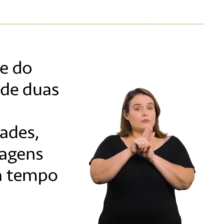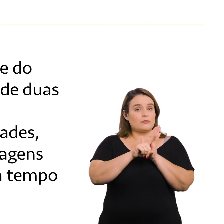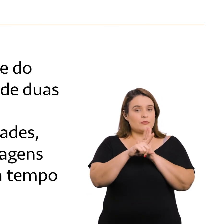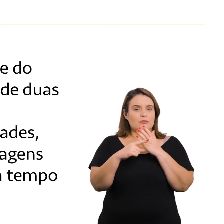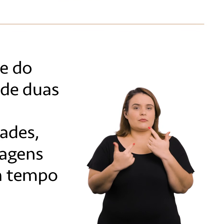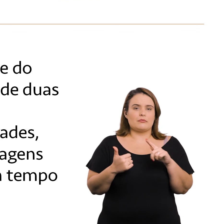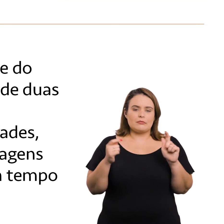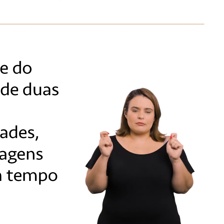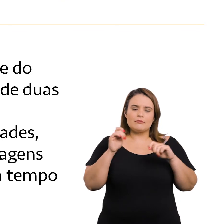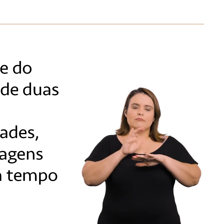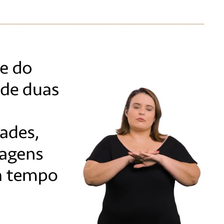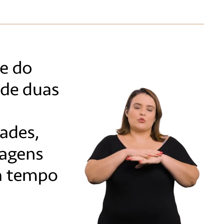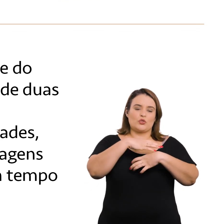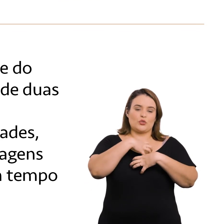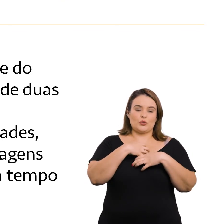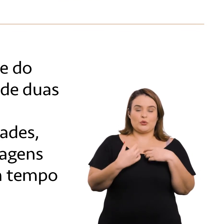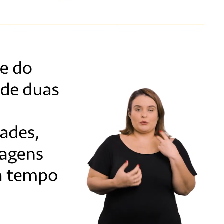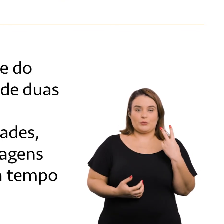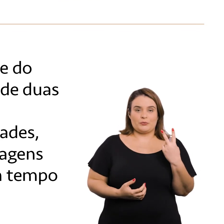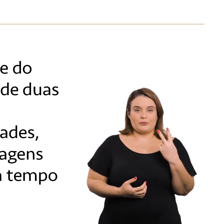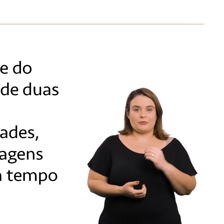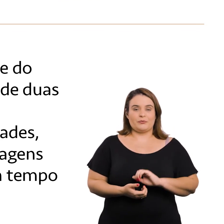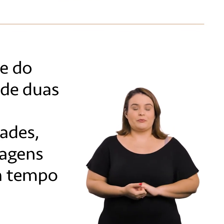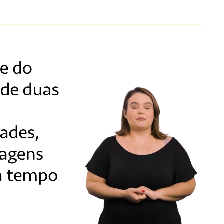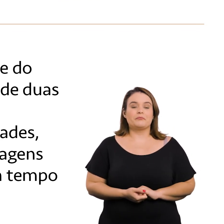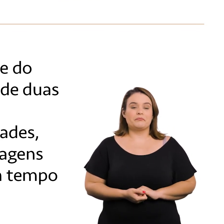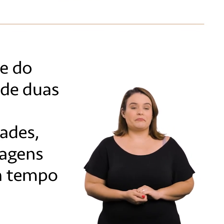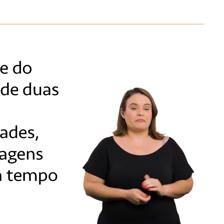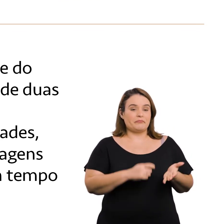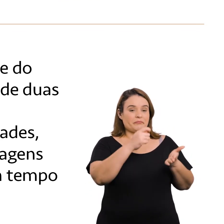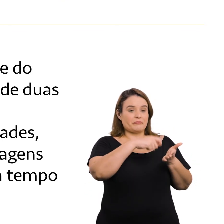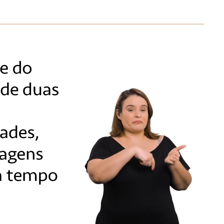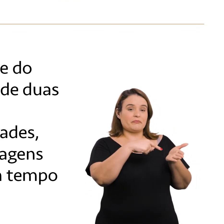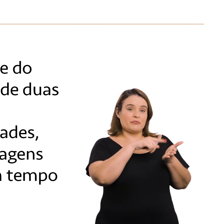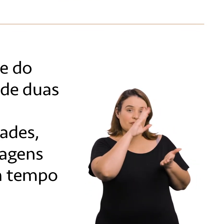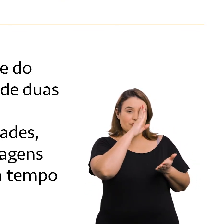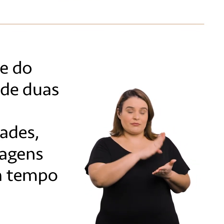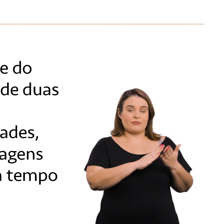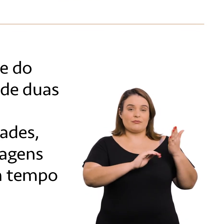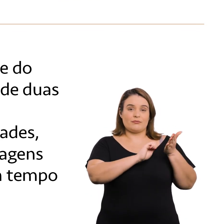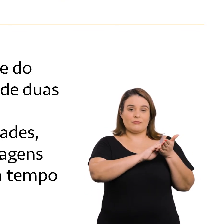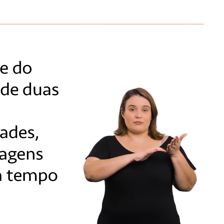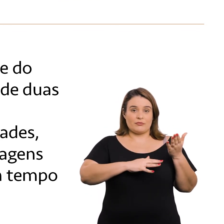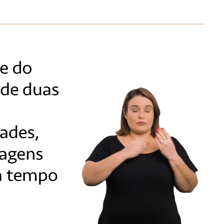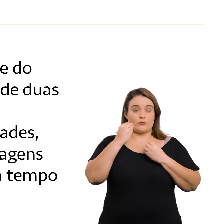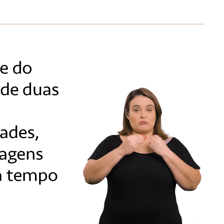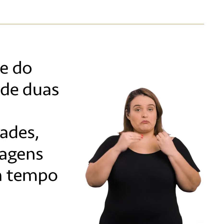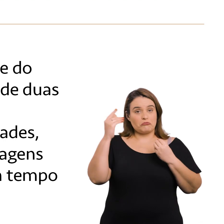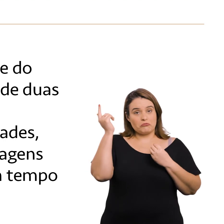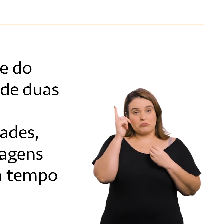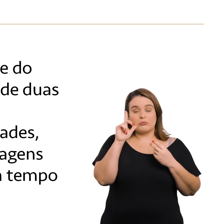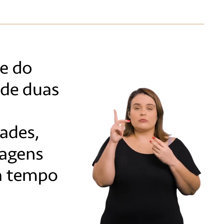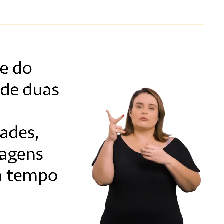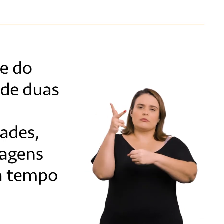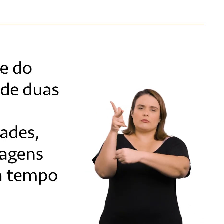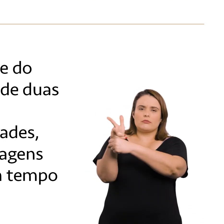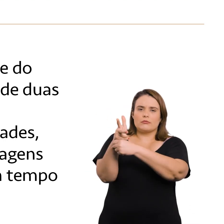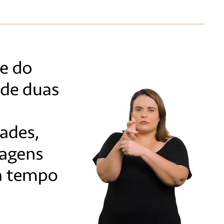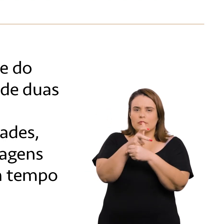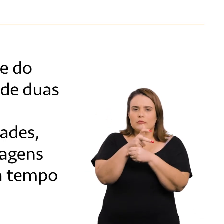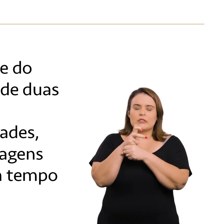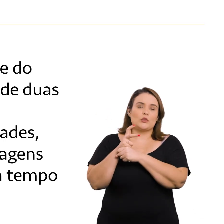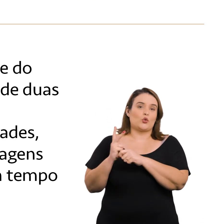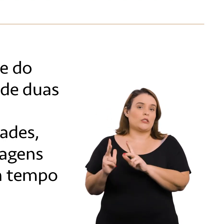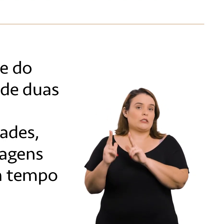do trabalho pode ser realizado de 2 formas: registro direto das atividades, por meio de captação de